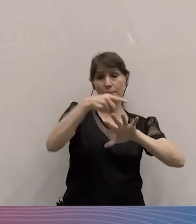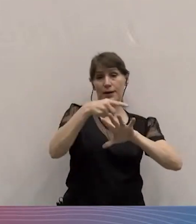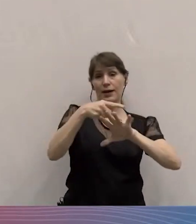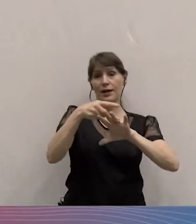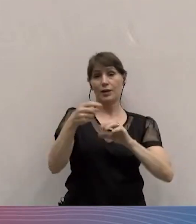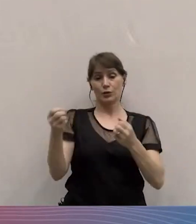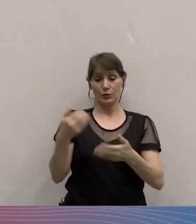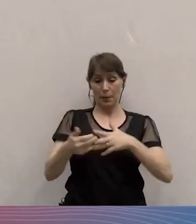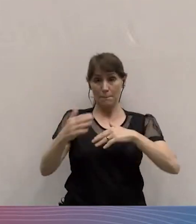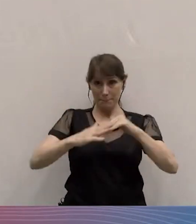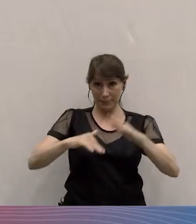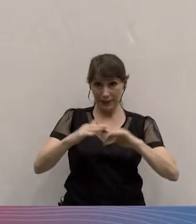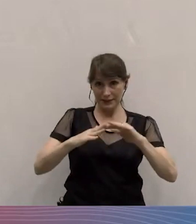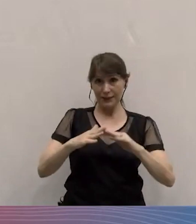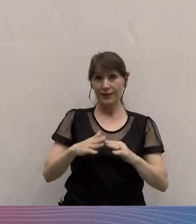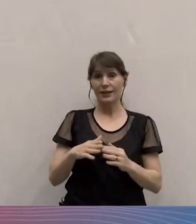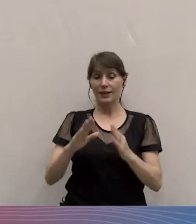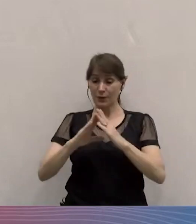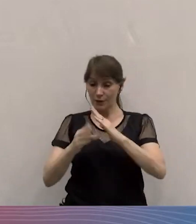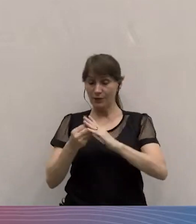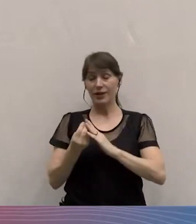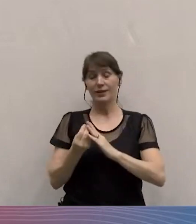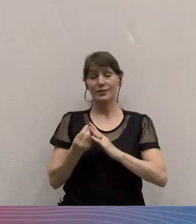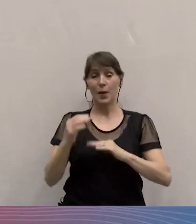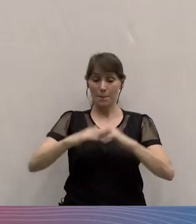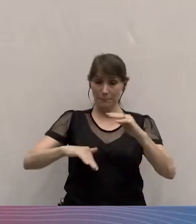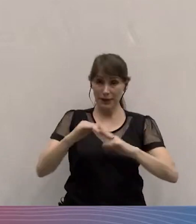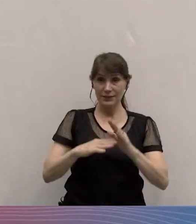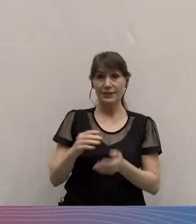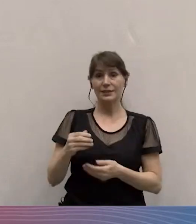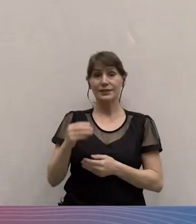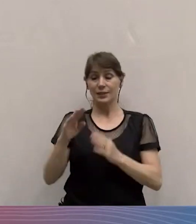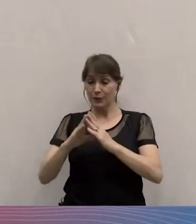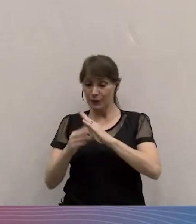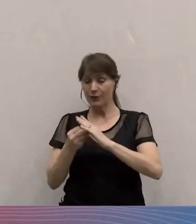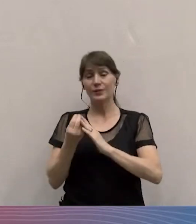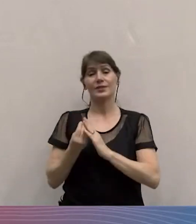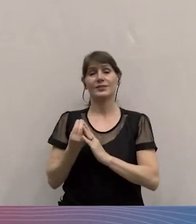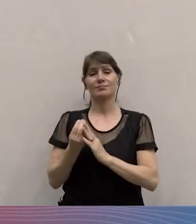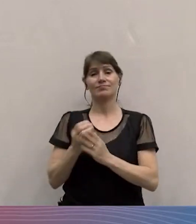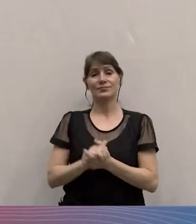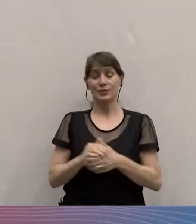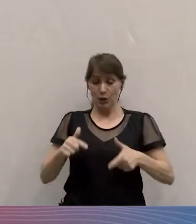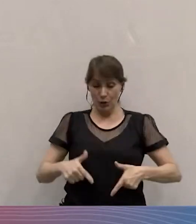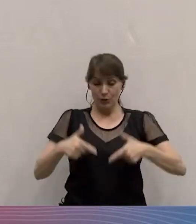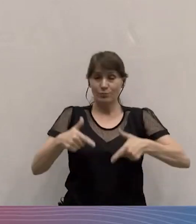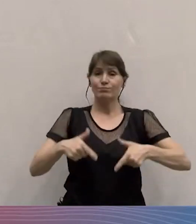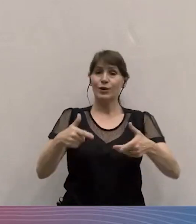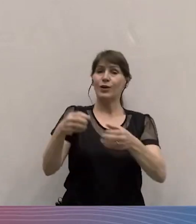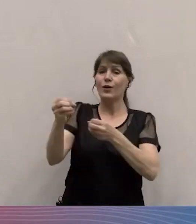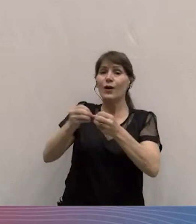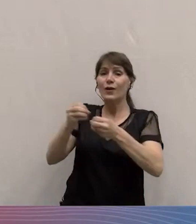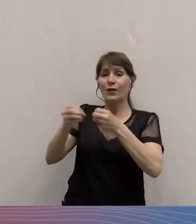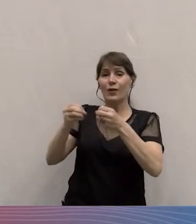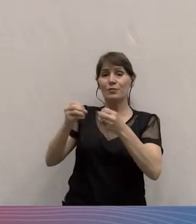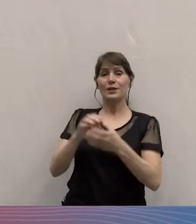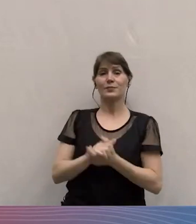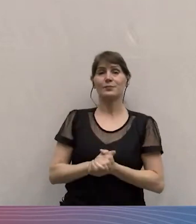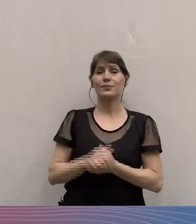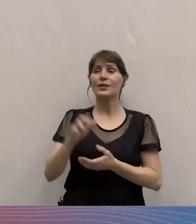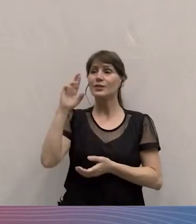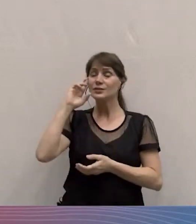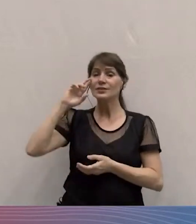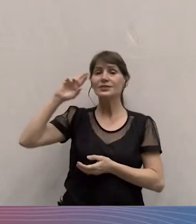Deus, estão sendo praticadas pelos irmãos, e isso está impulsionando a obra do Senhor adiante. O Senhor